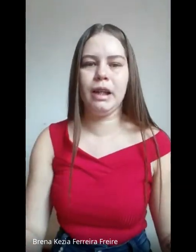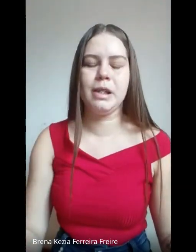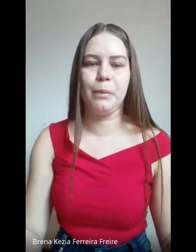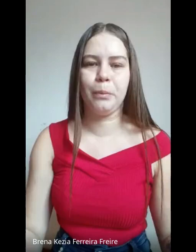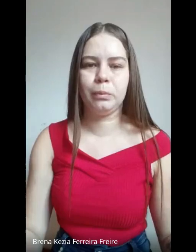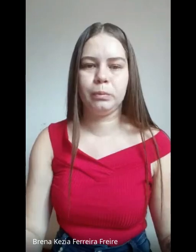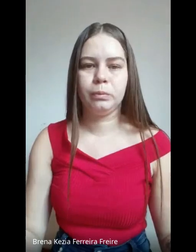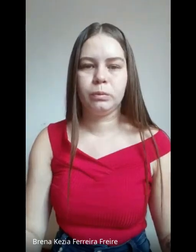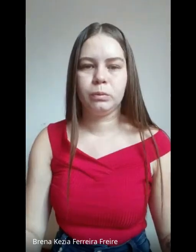interferência.